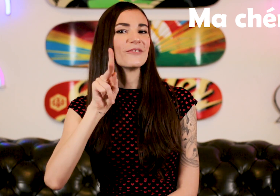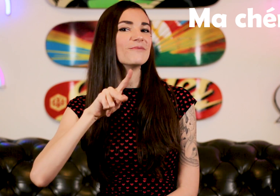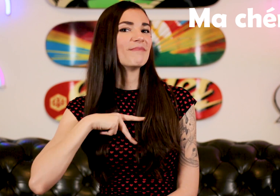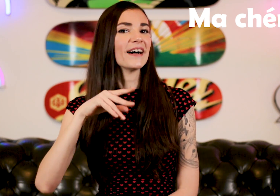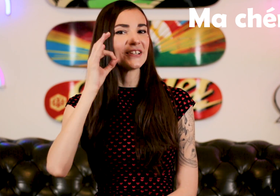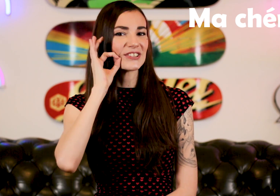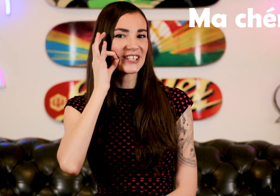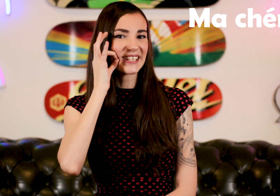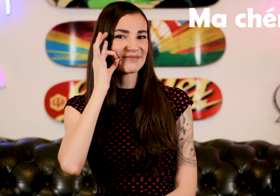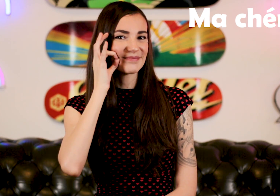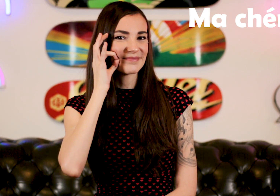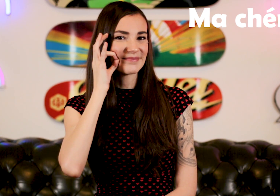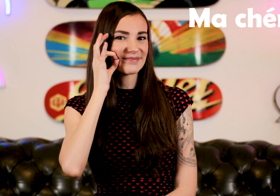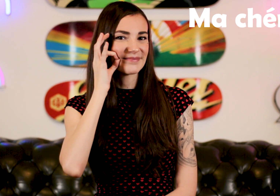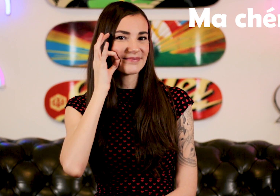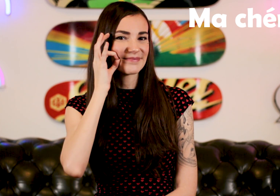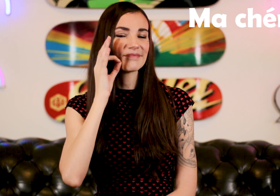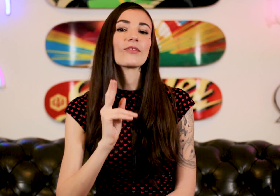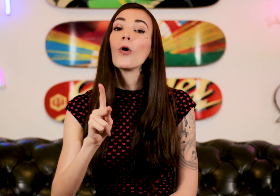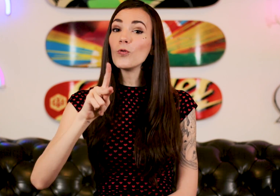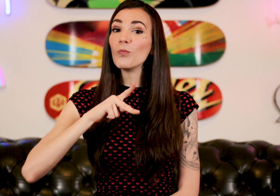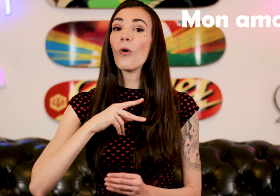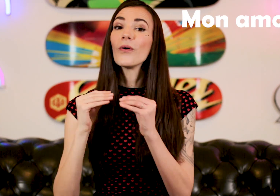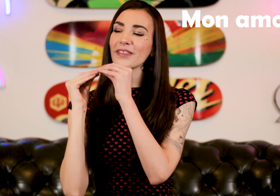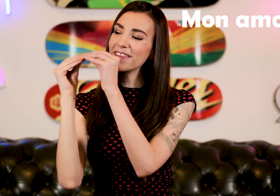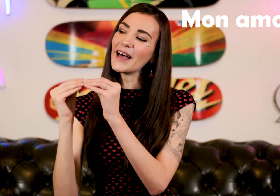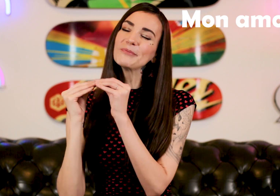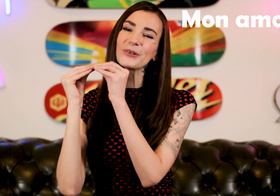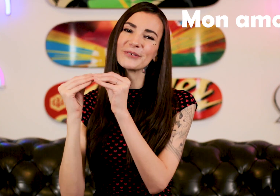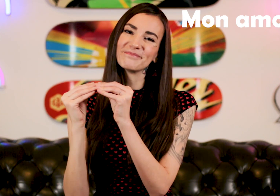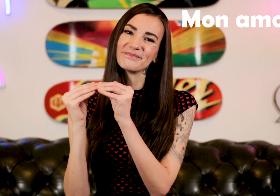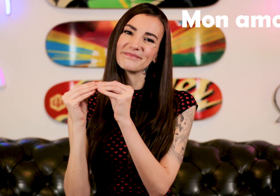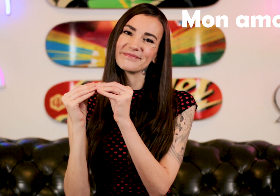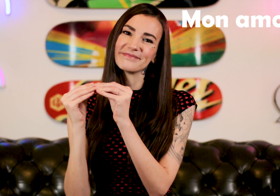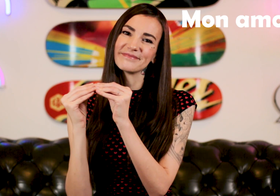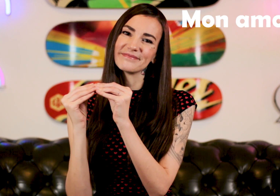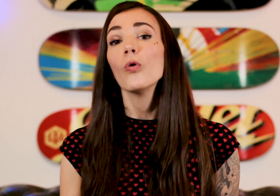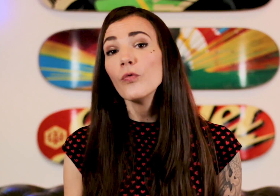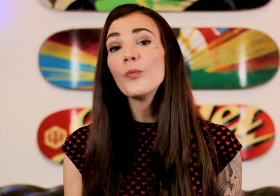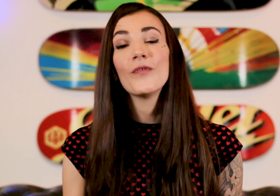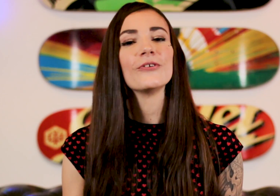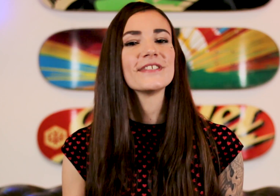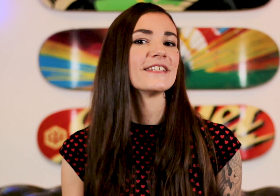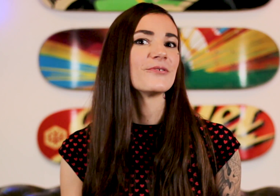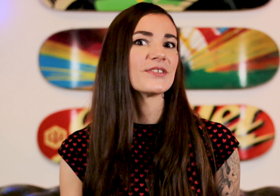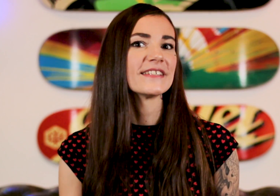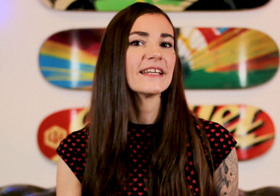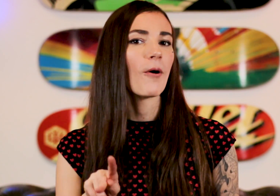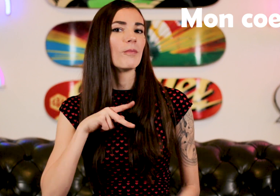ou ma chérie. Ou mon amour. Ou vous pouvez le signer aussi